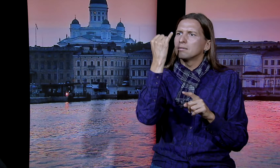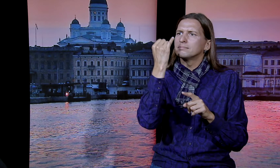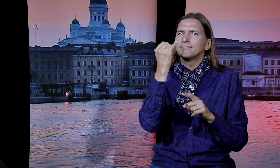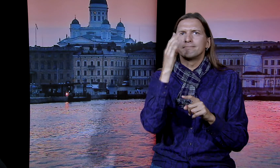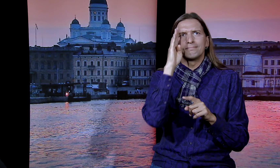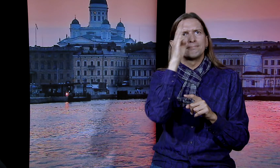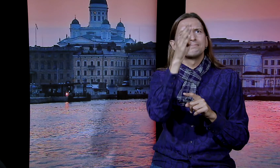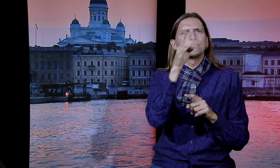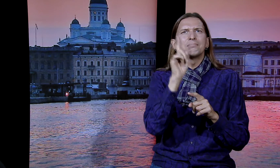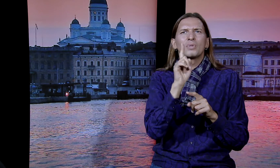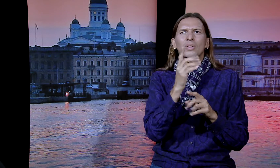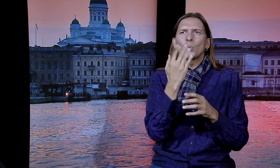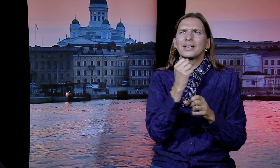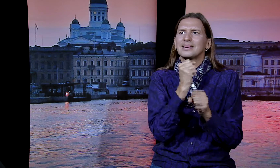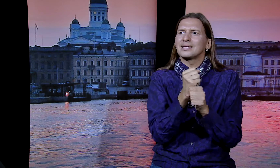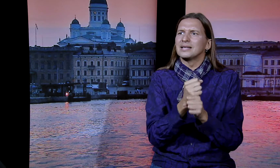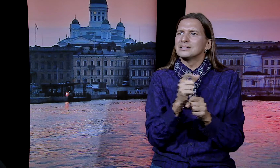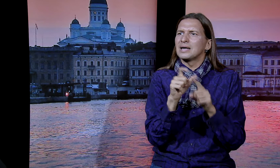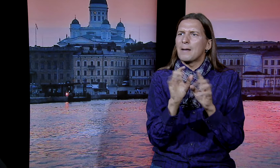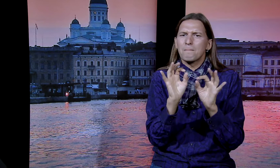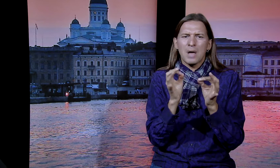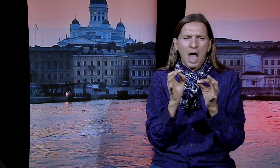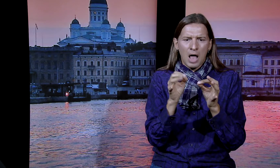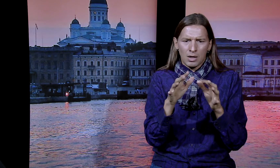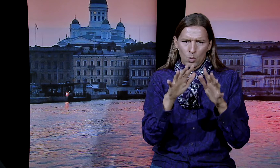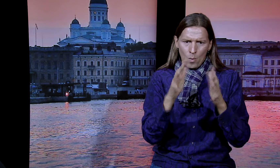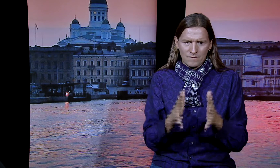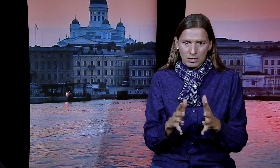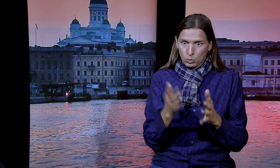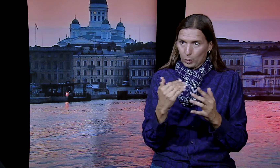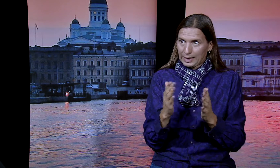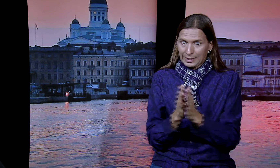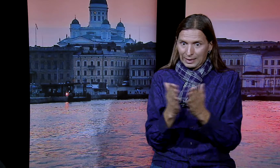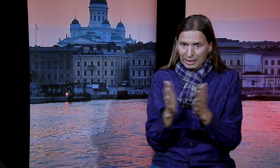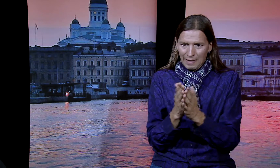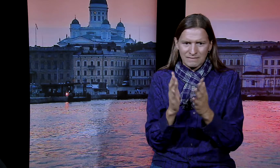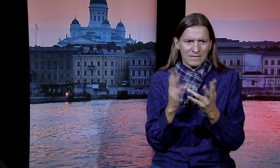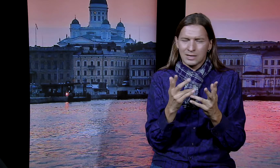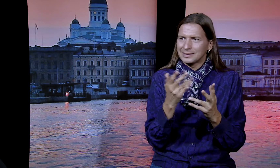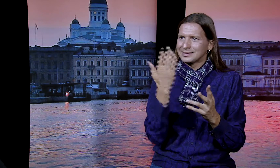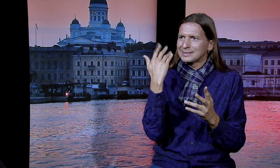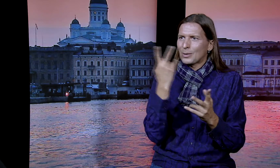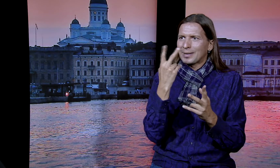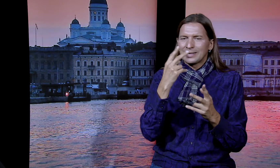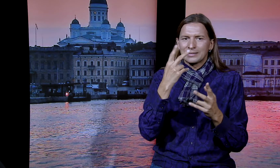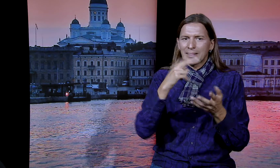on. Mietimme myös kuvaustekniikoita. Tätä työtä tukemaan perustettiin